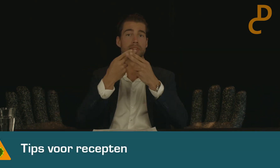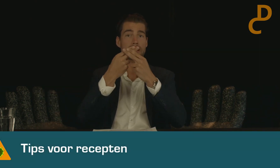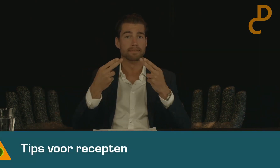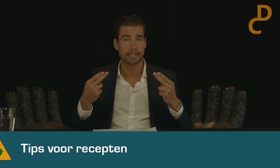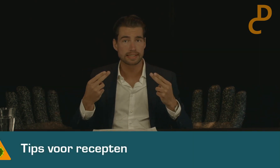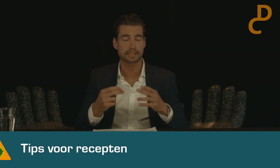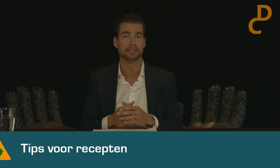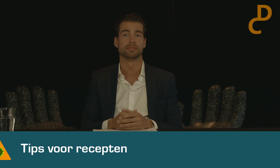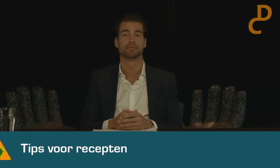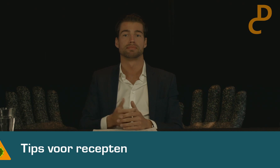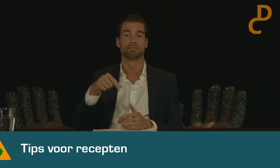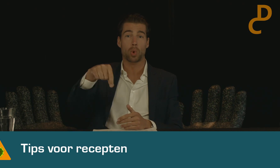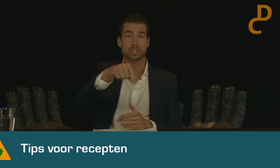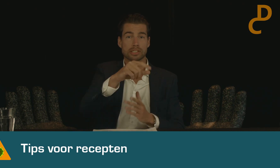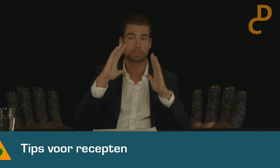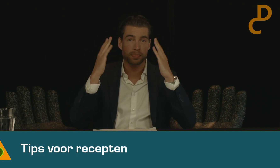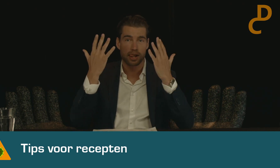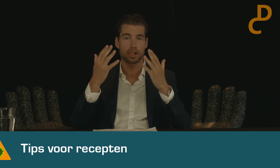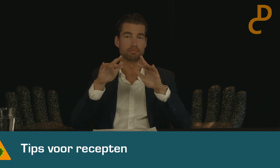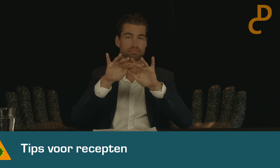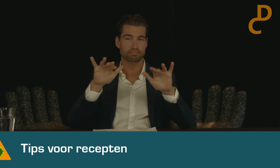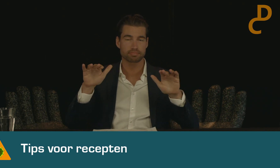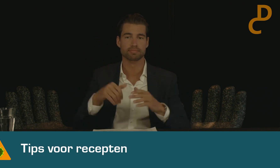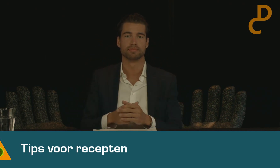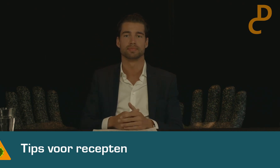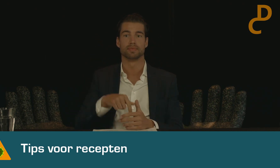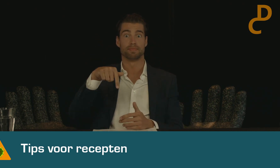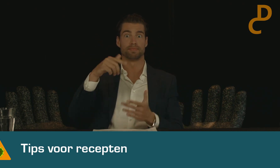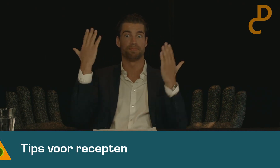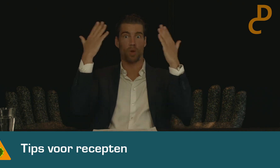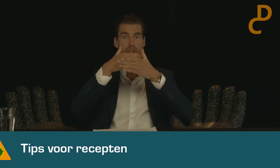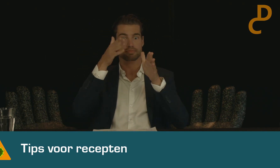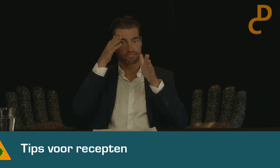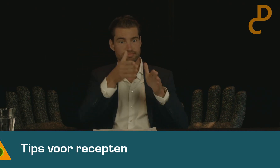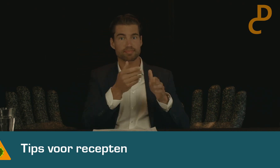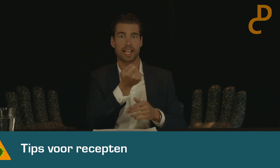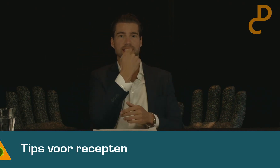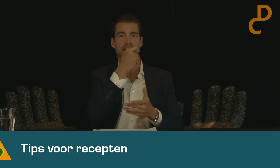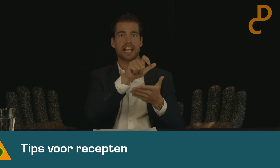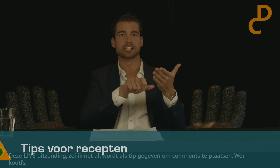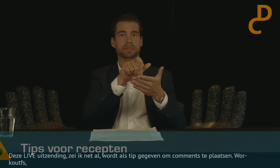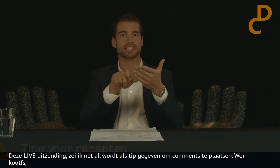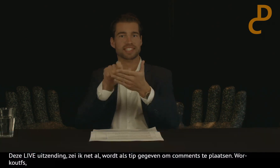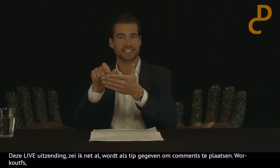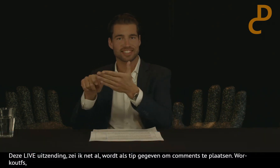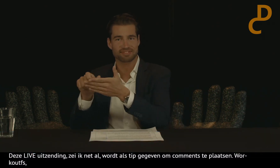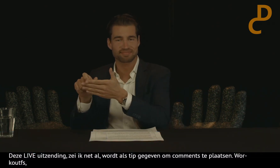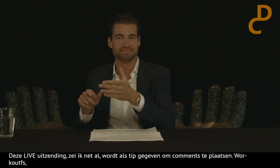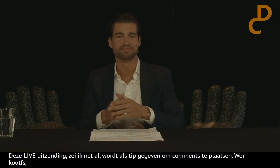Voorheen hebben we eerst de workouts gehad, Netflix, spellen, bordspelletjes. En nu vanavond gaan we dus op eetrecepten